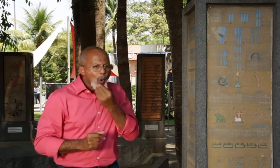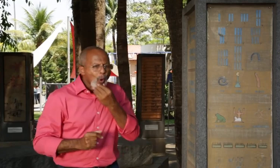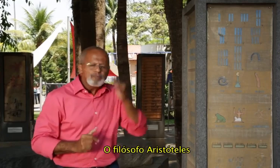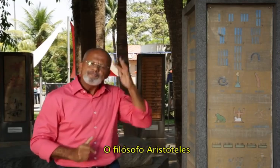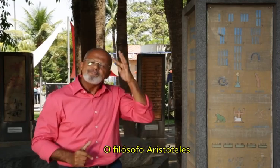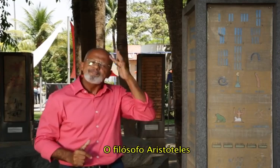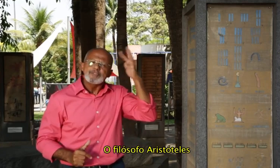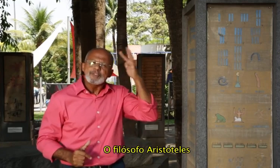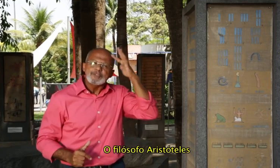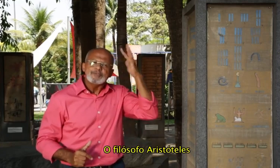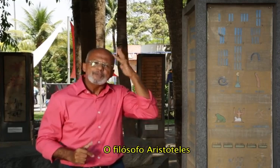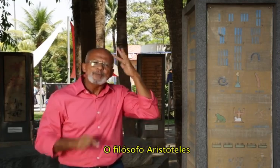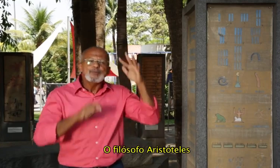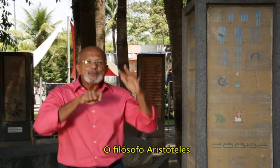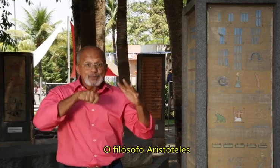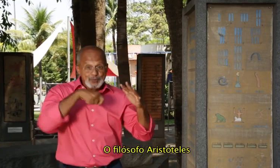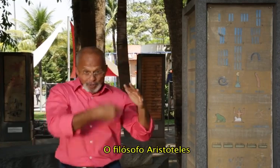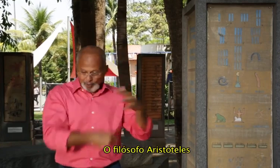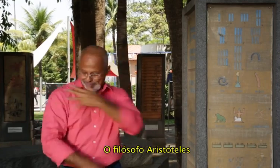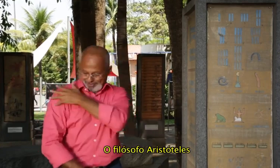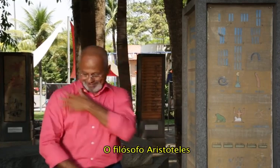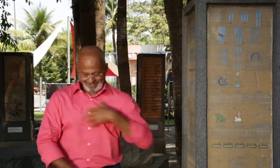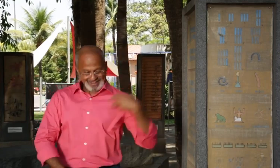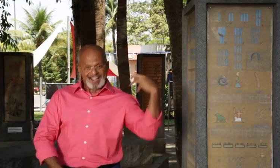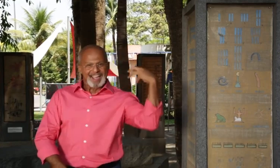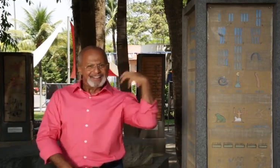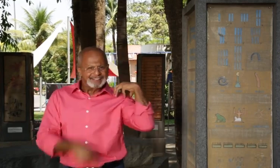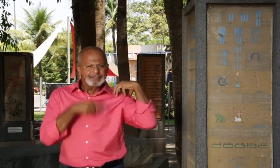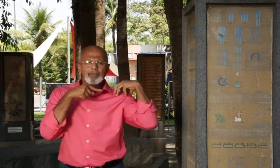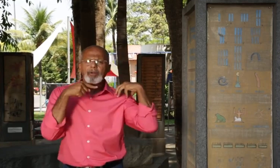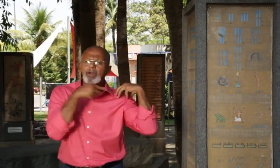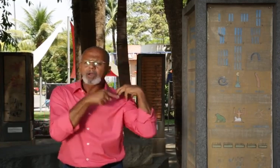O filósofo Aristóteles